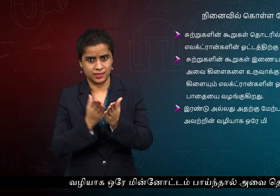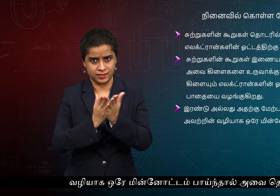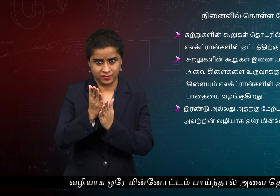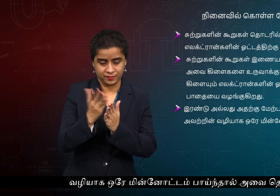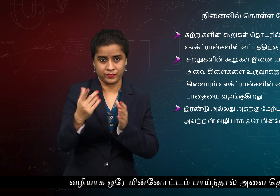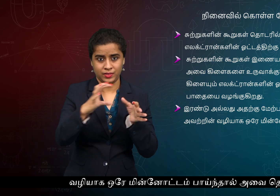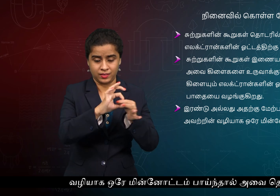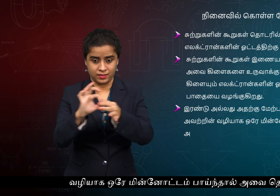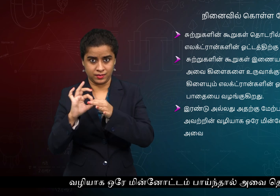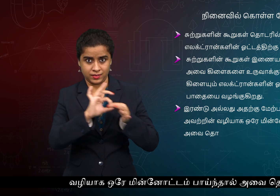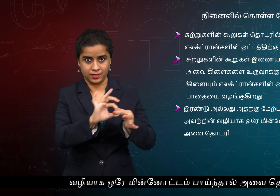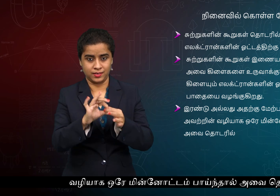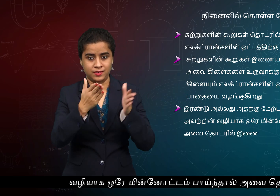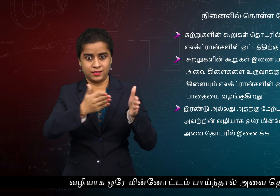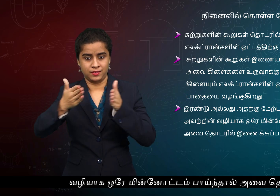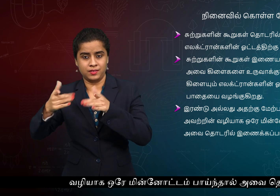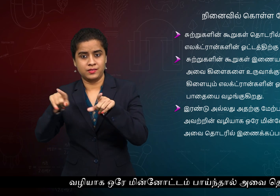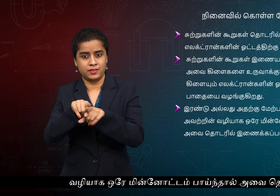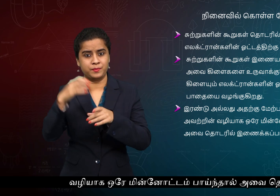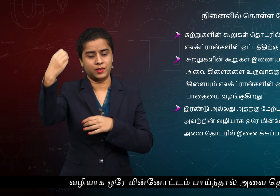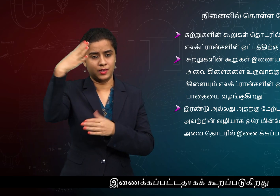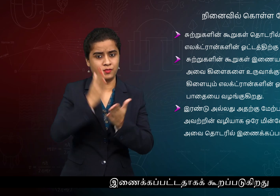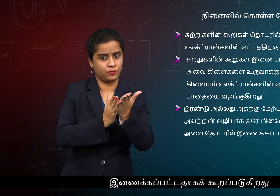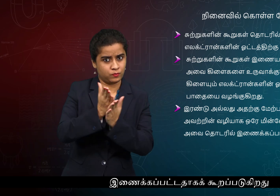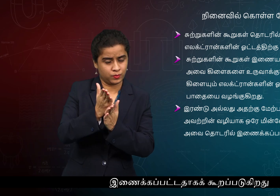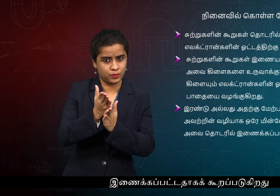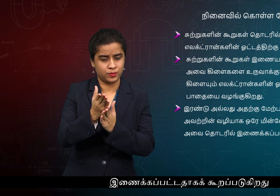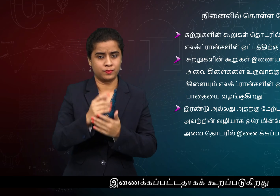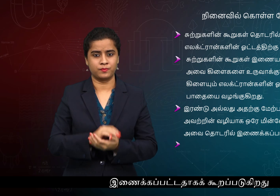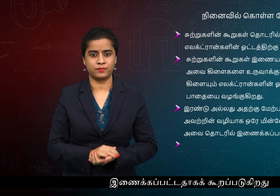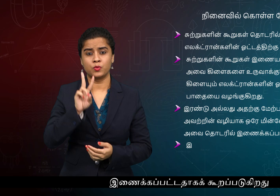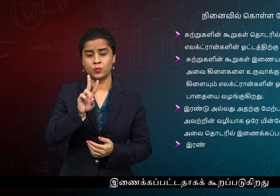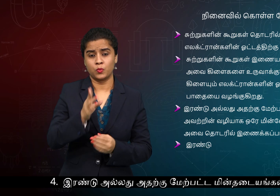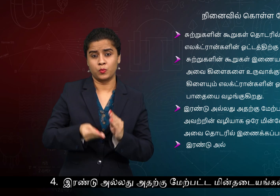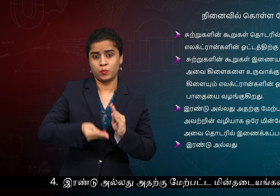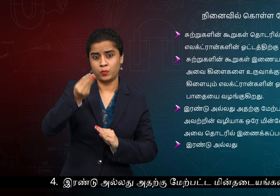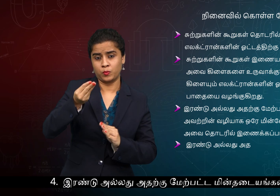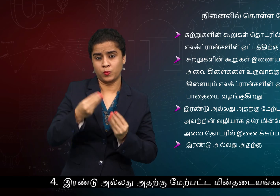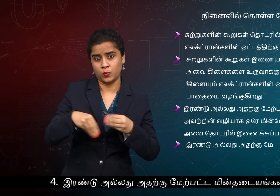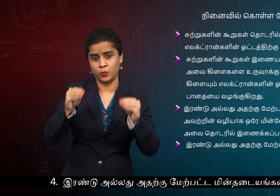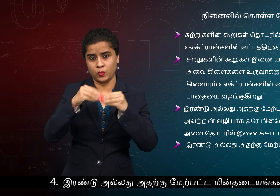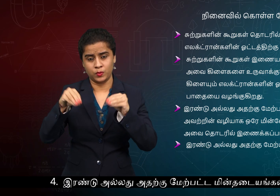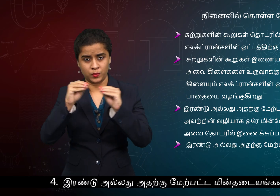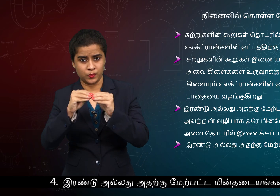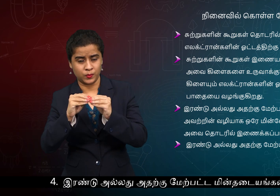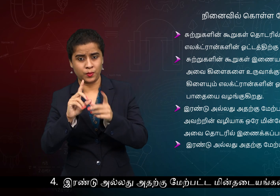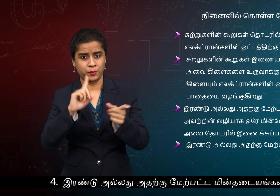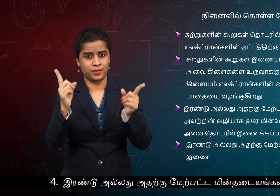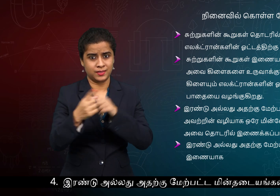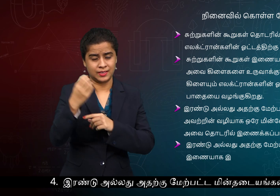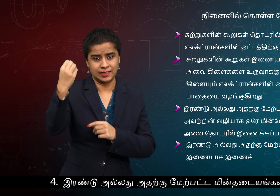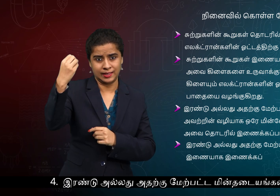அவற்றின் வழியாக ஒரே மின்னோட்டம் பாய்ந்தால் அவை தொடரில் இணைக்கப்பட்டதாக கூறப்படுகிறது. 2 அல்லது அதற்கு